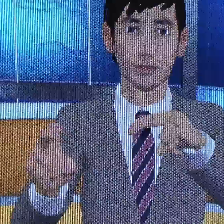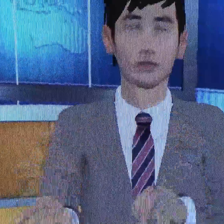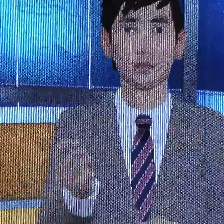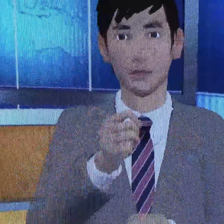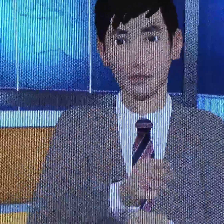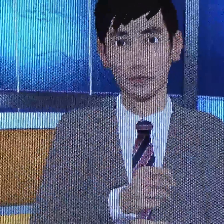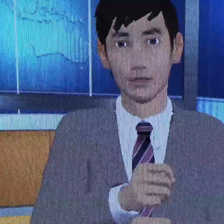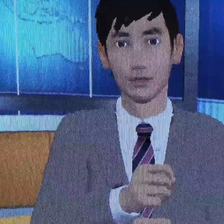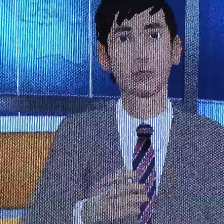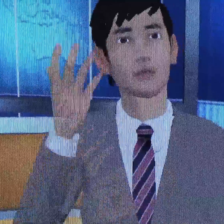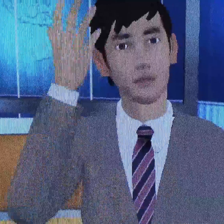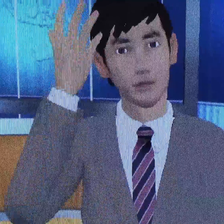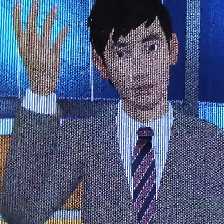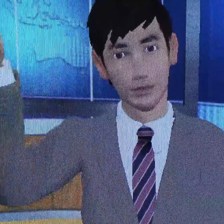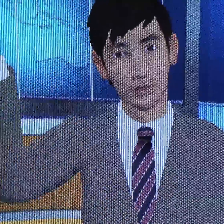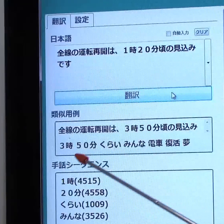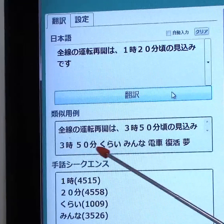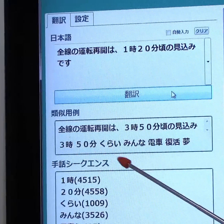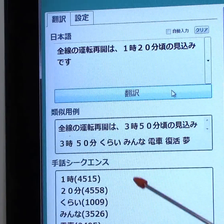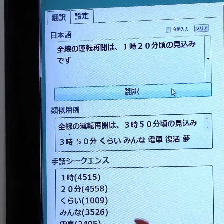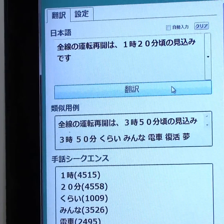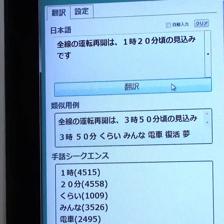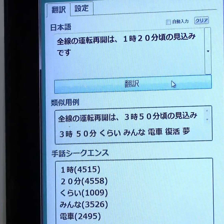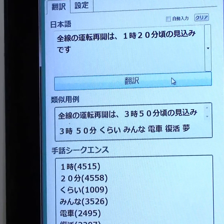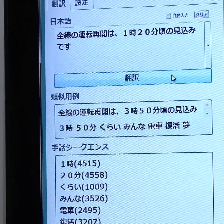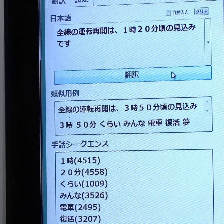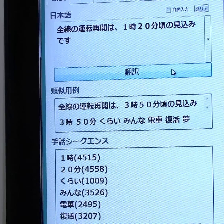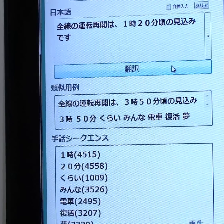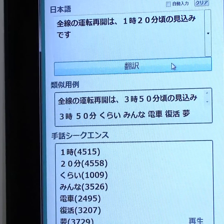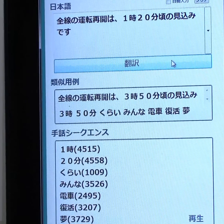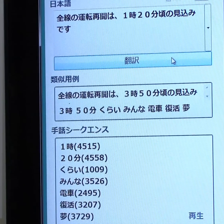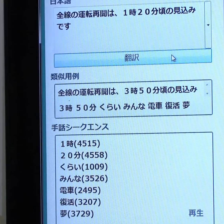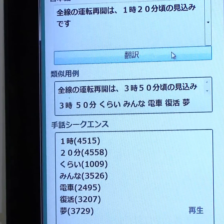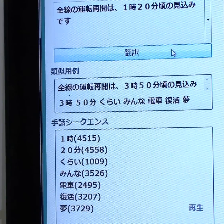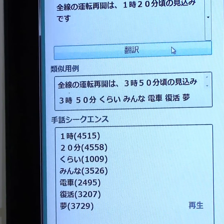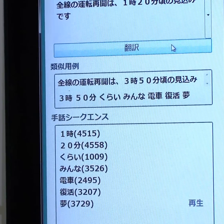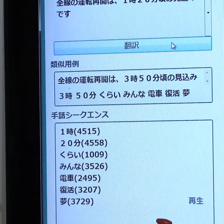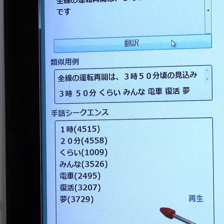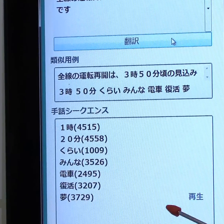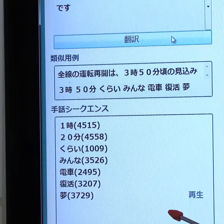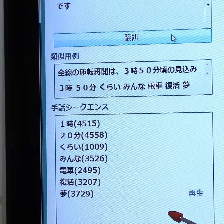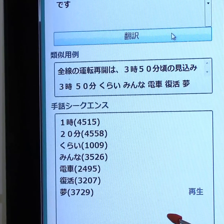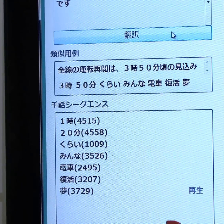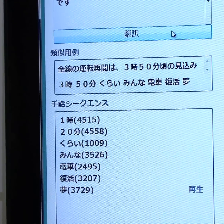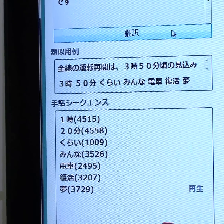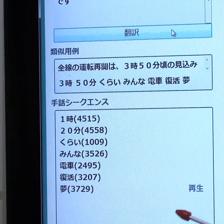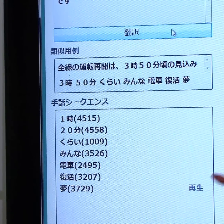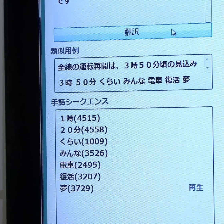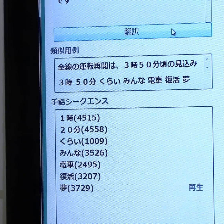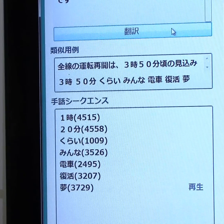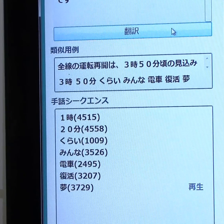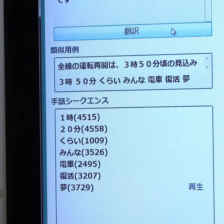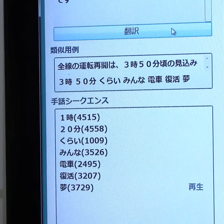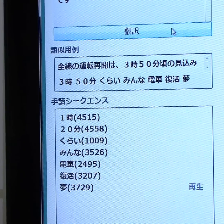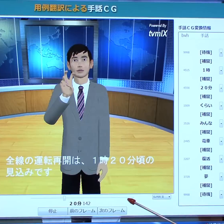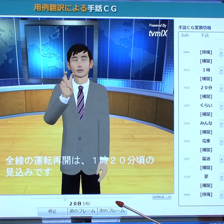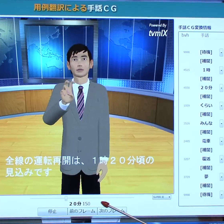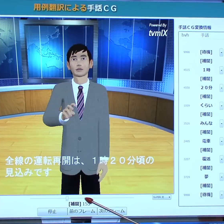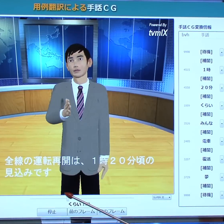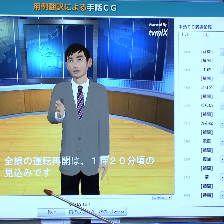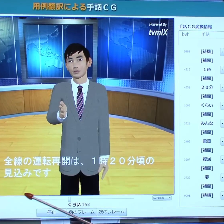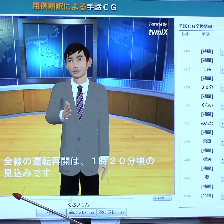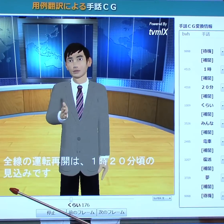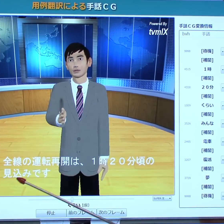盛り上ことインラングウスでタイモードレシステムの日本